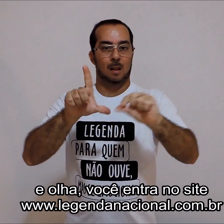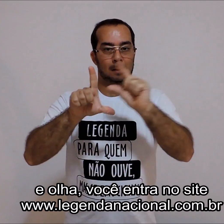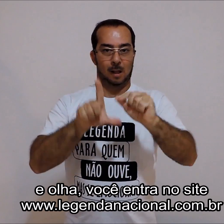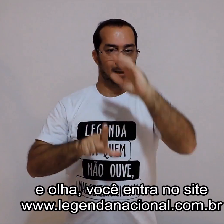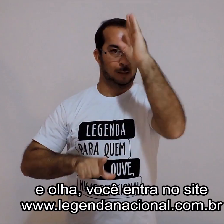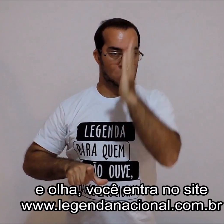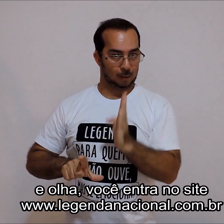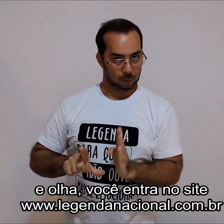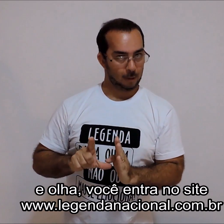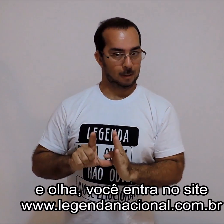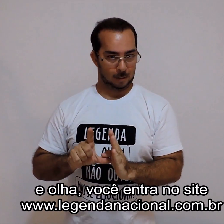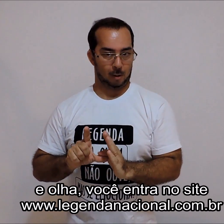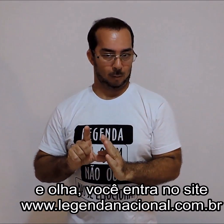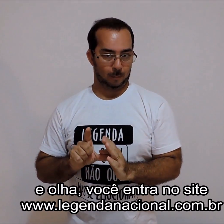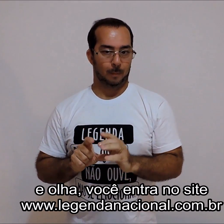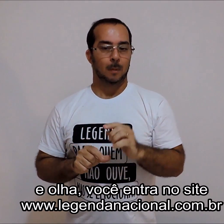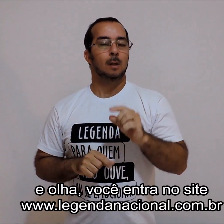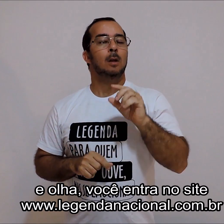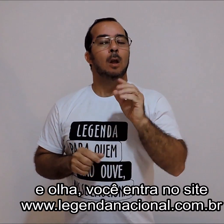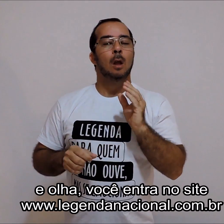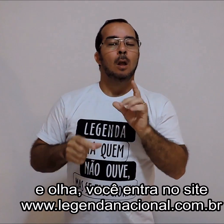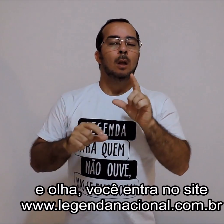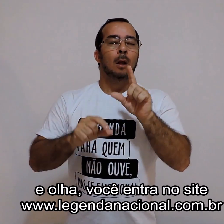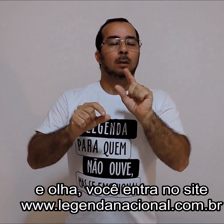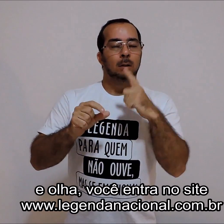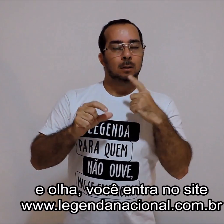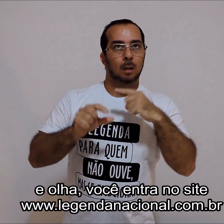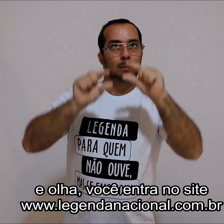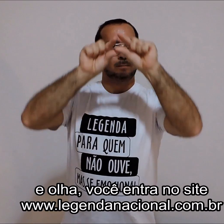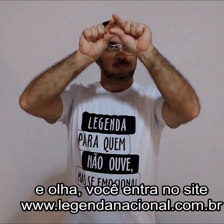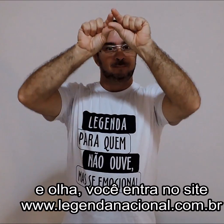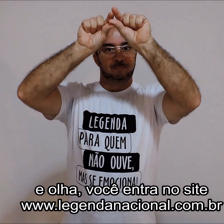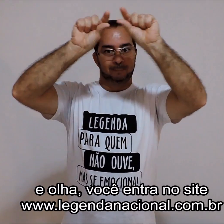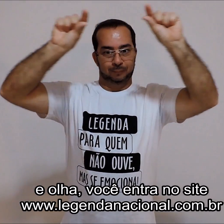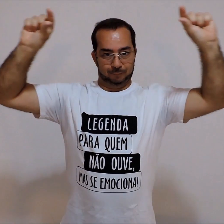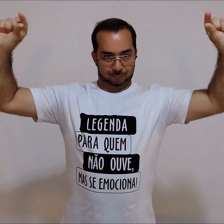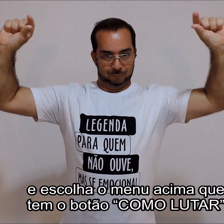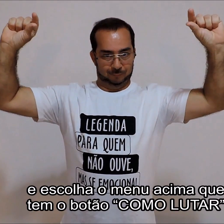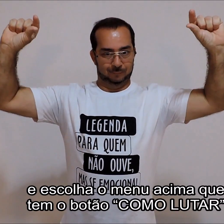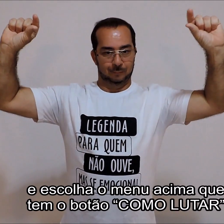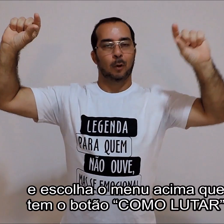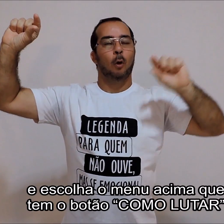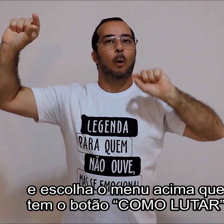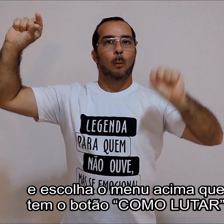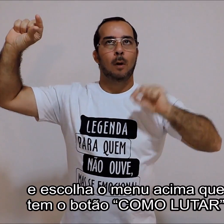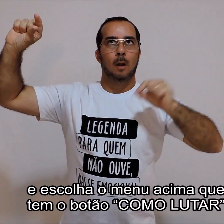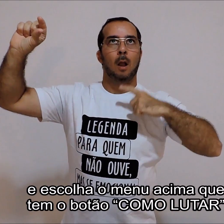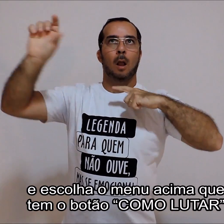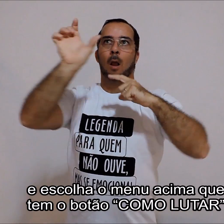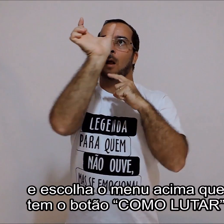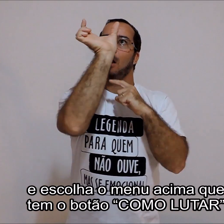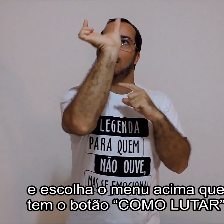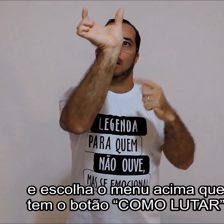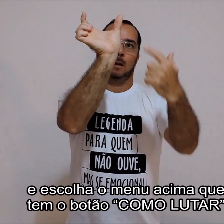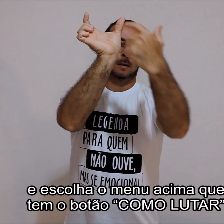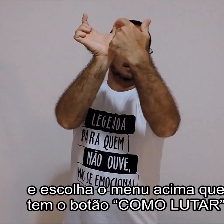.legendanacional.com.br E escolha o menu acima que tem